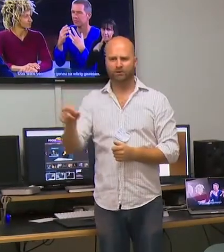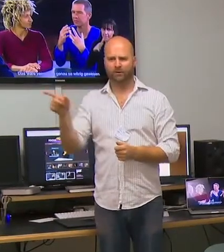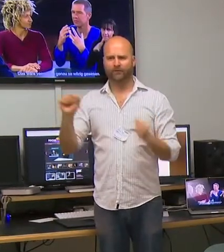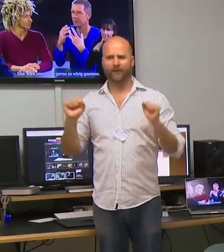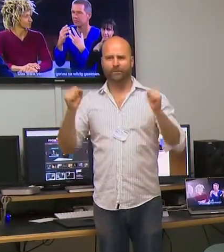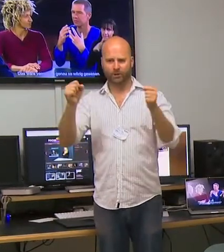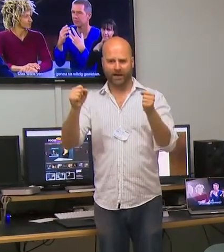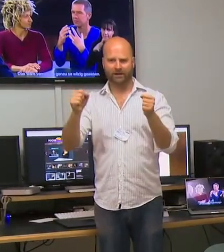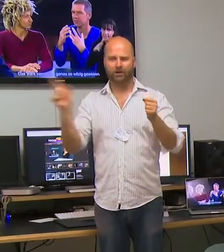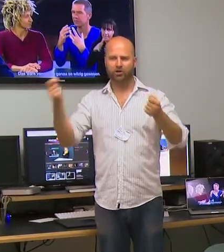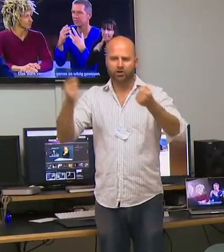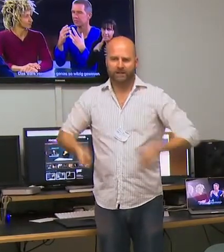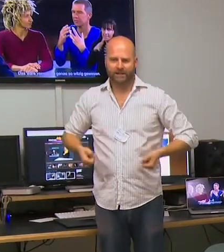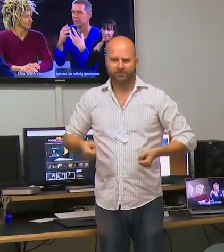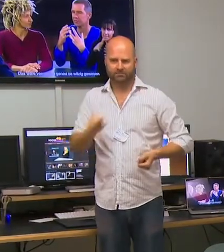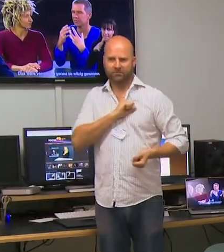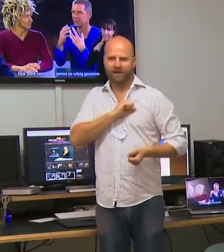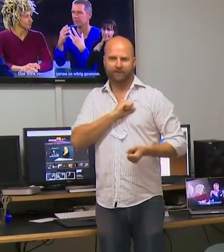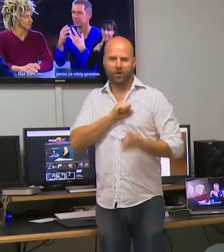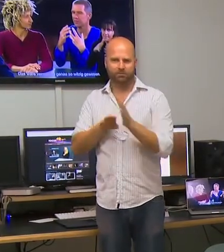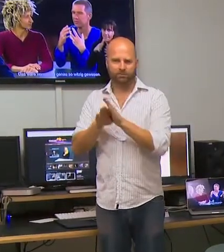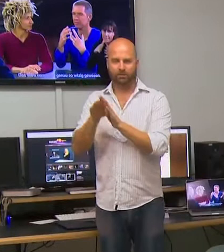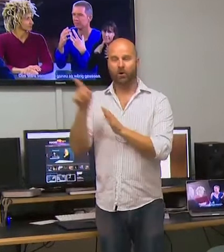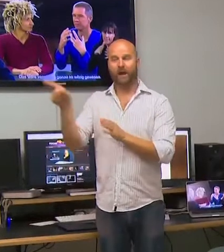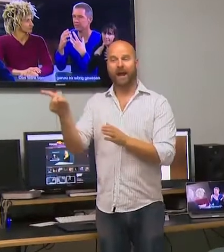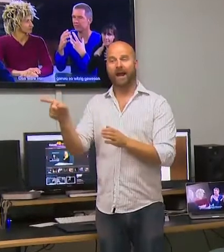der Gehörlose, ist selbstständig, hat große Erfolge in